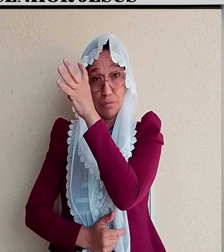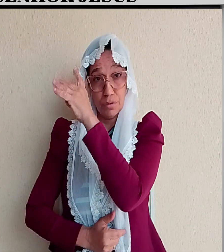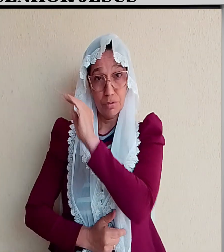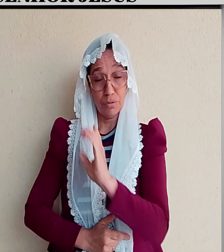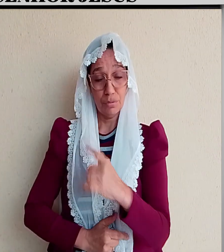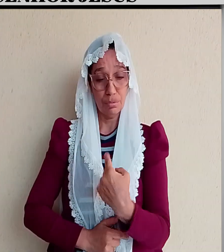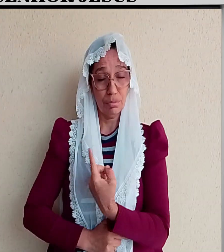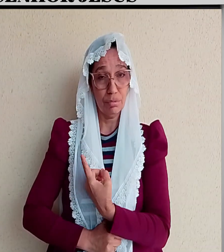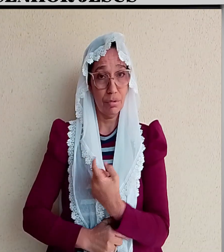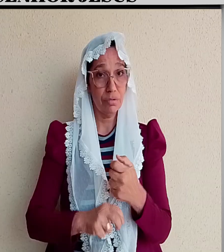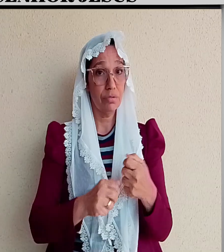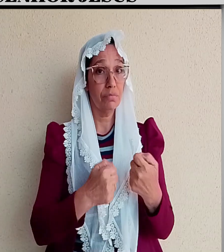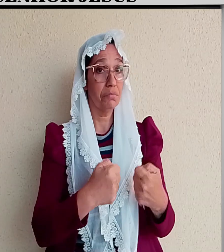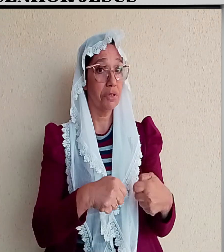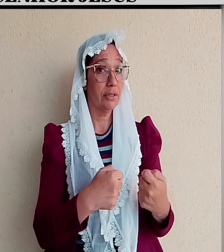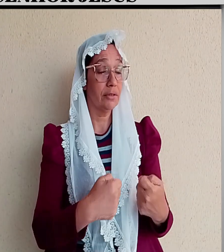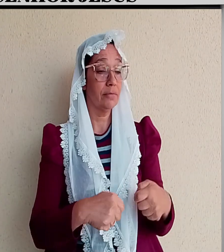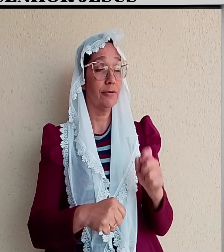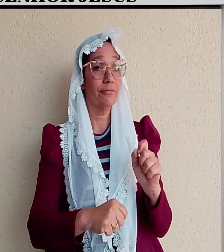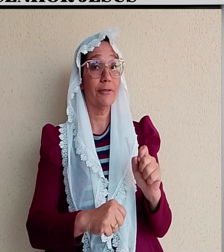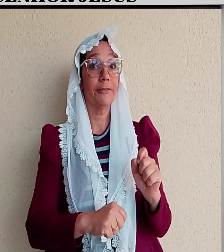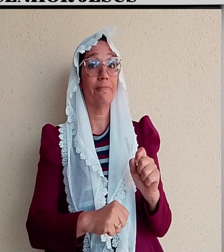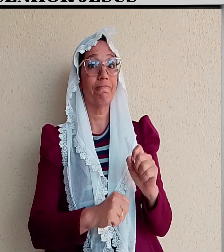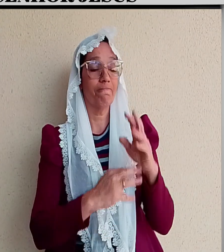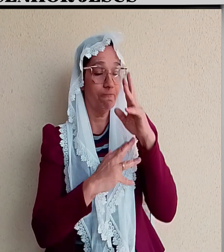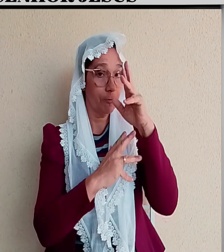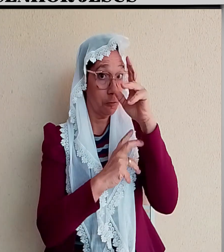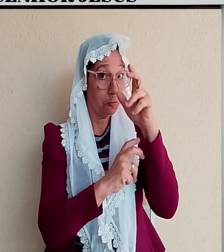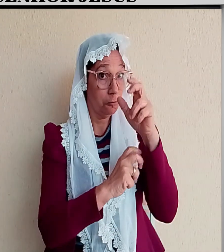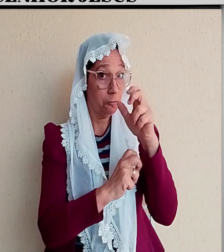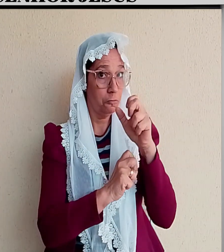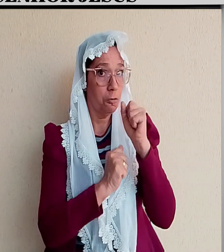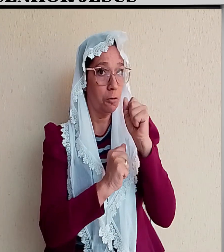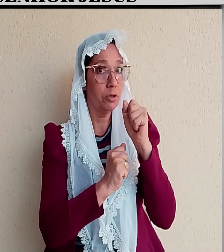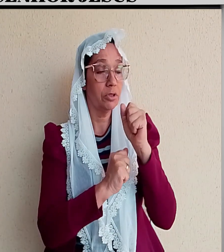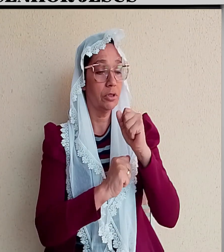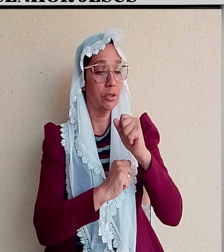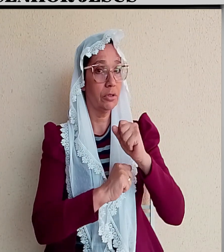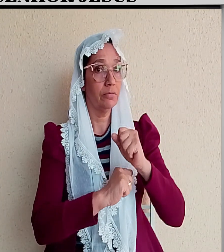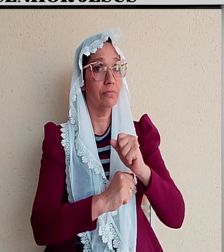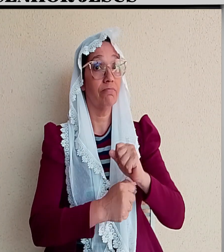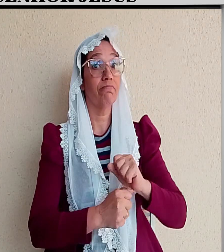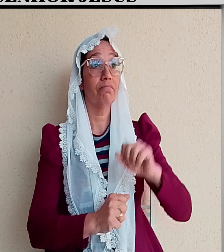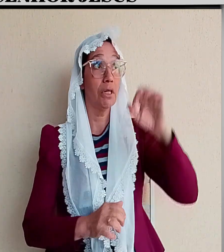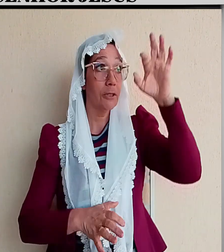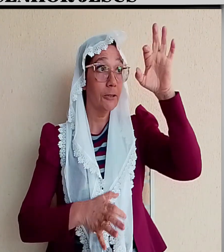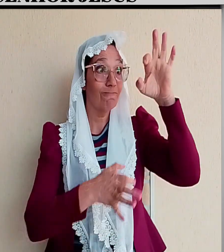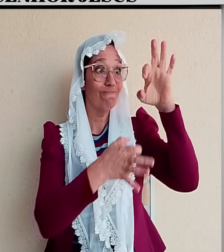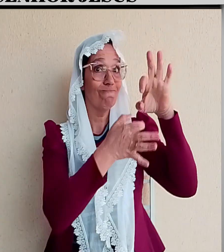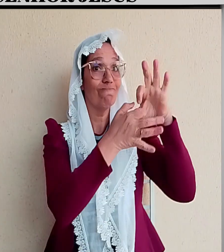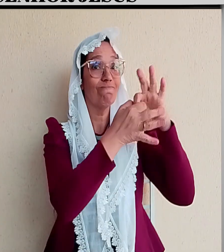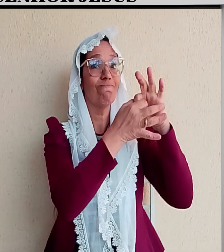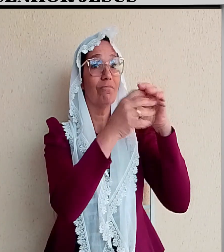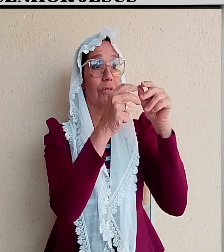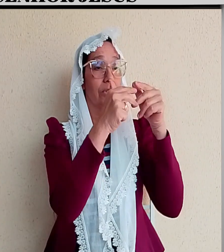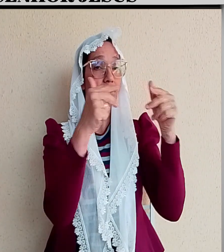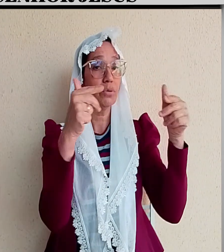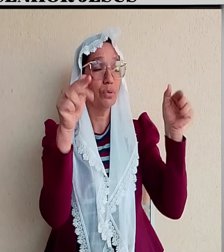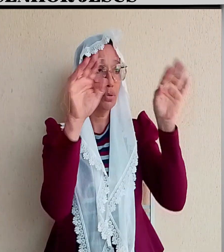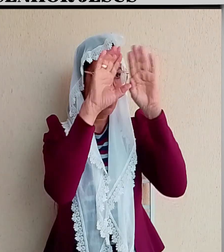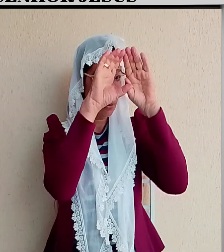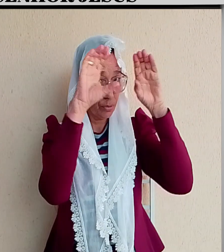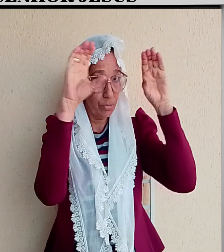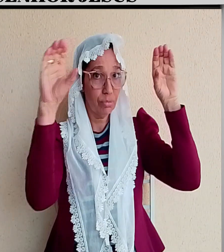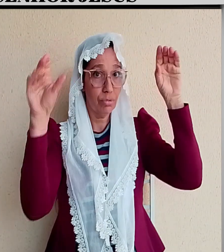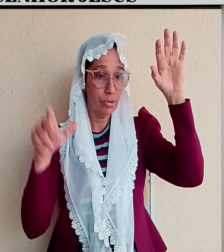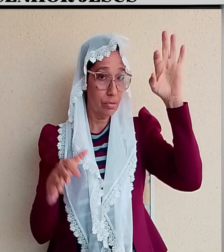aquele que estiver distraído, ele vai ficar para trás. Aquele que não colocar o Senhor à sua frente, aonde